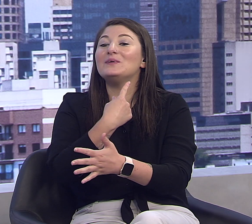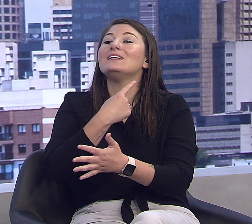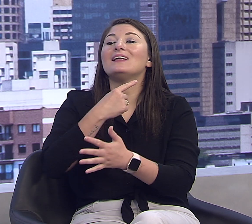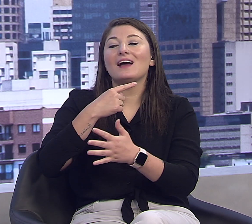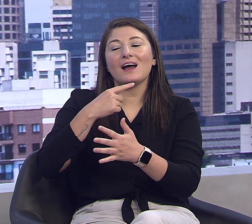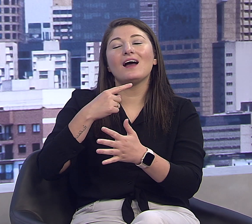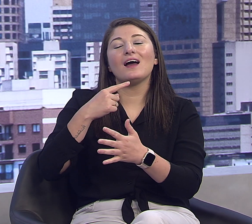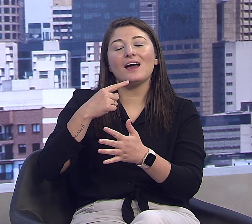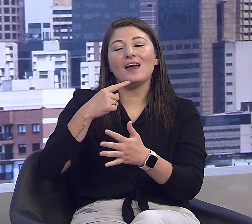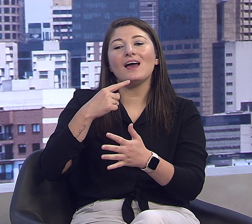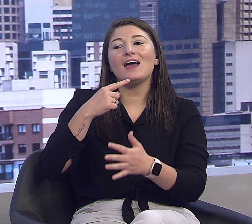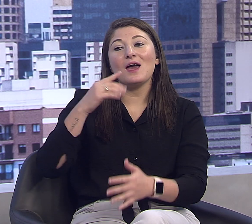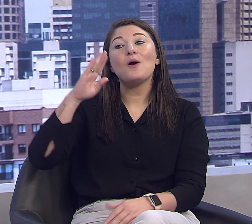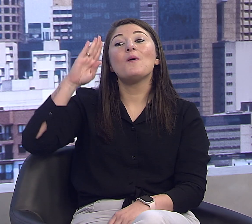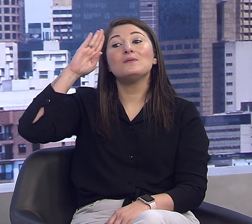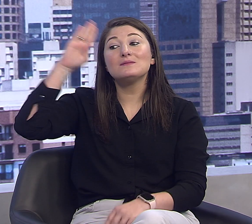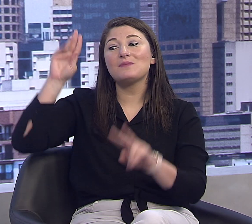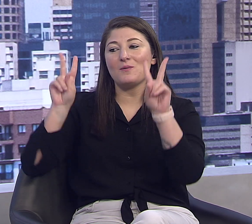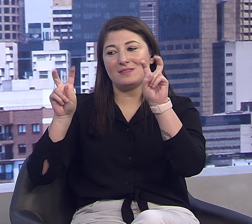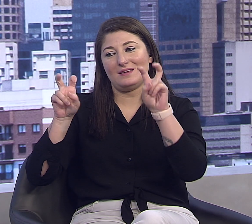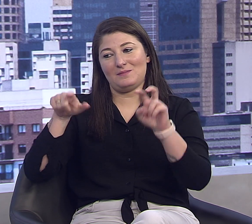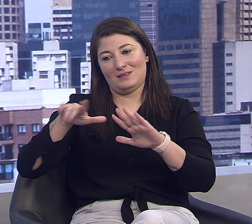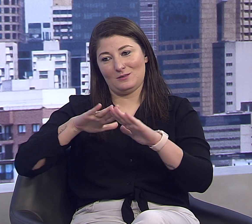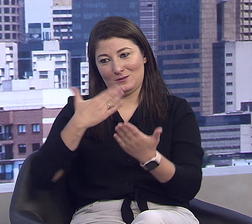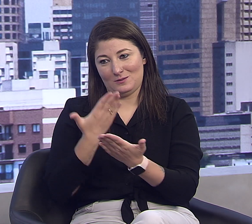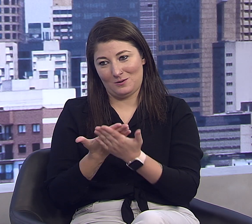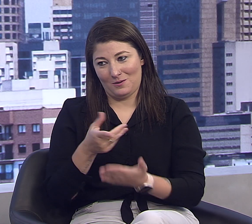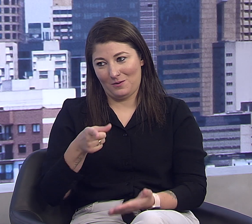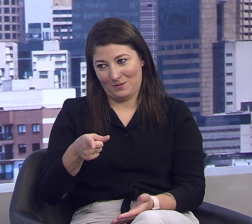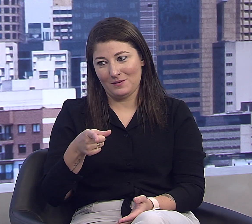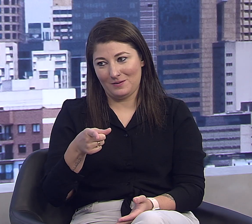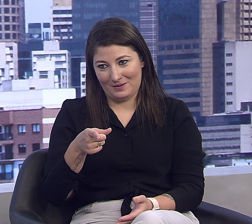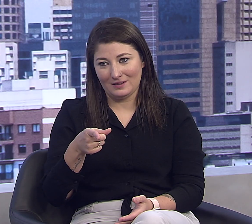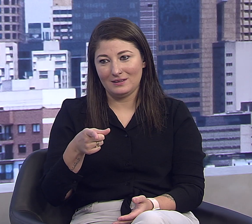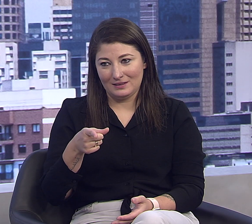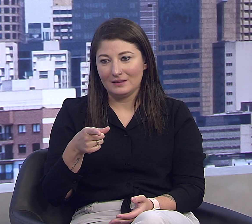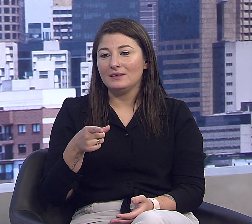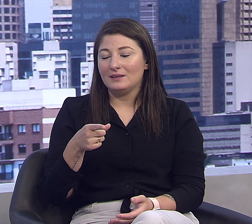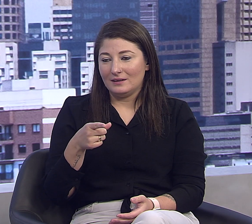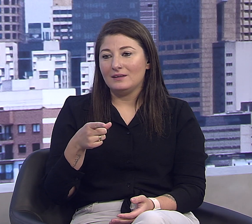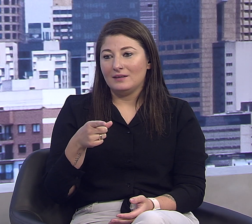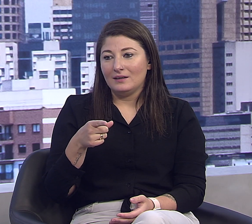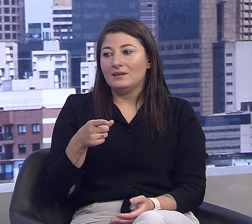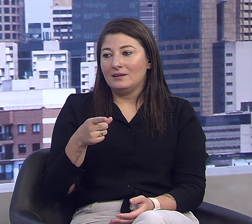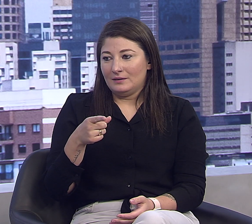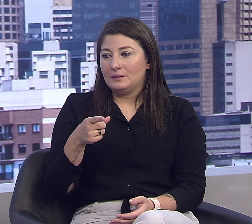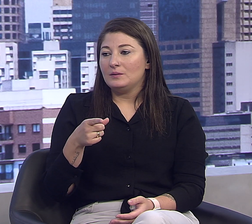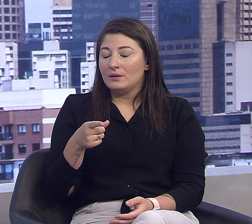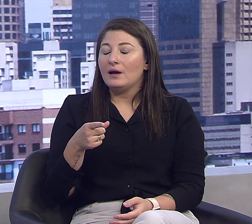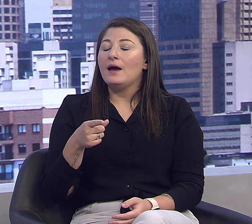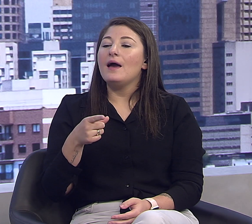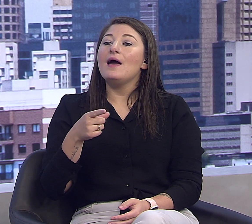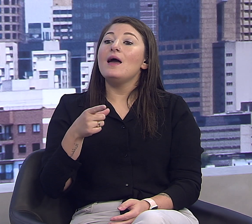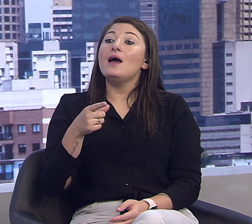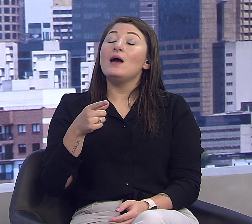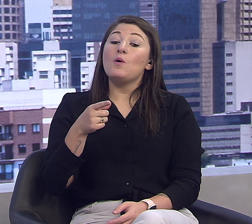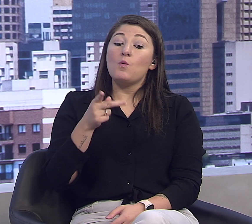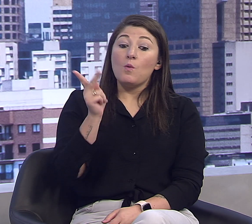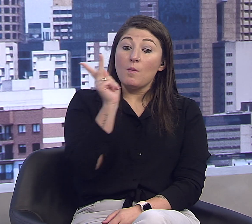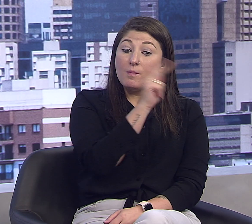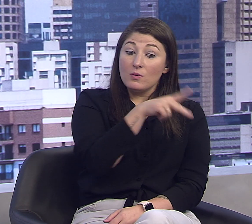Bom, essa pergunta é a maior discussão no meio acadêmico,